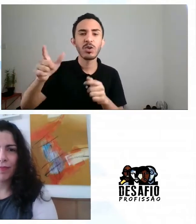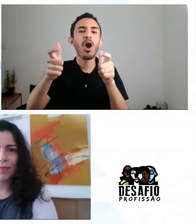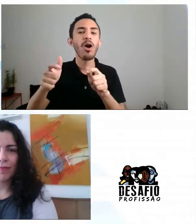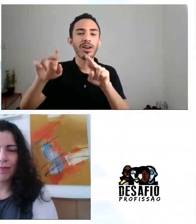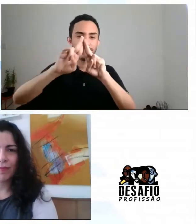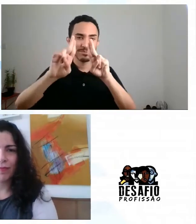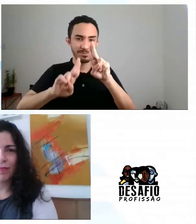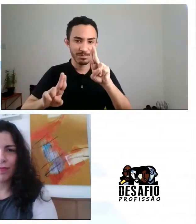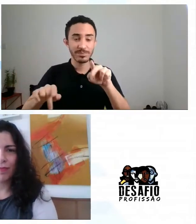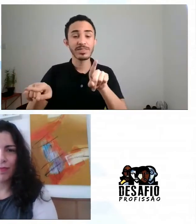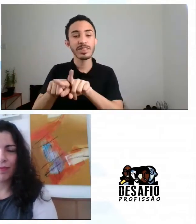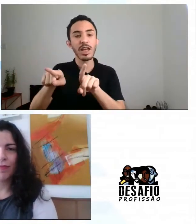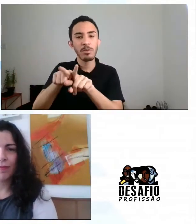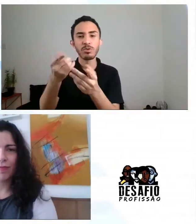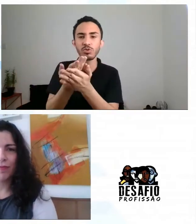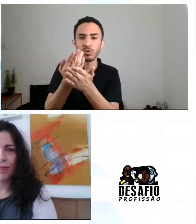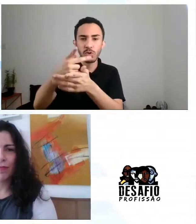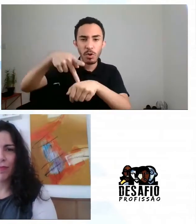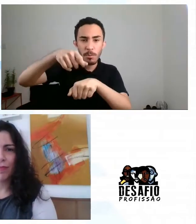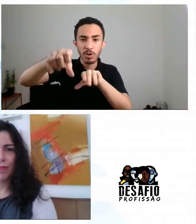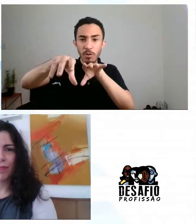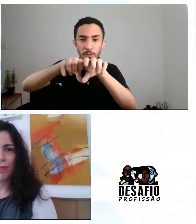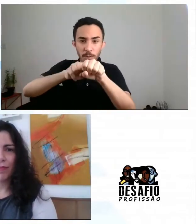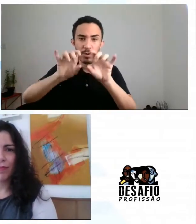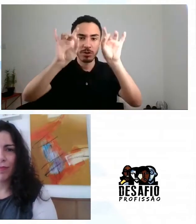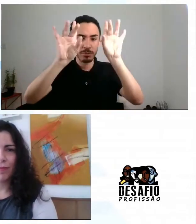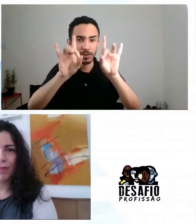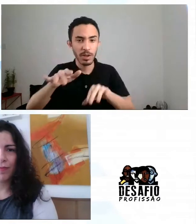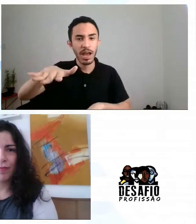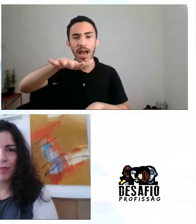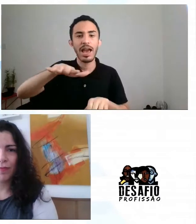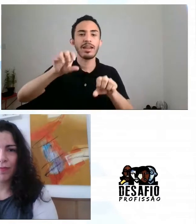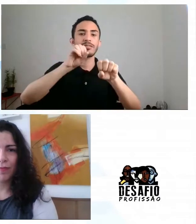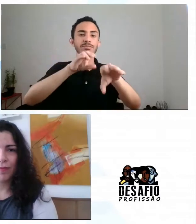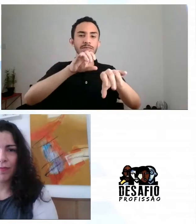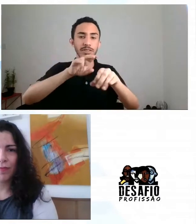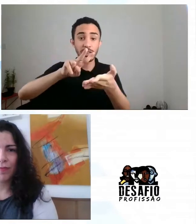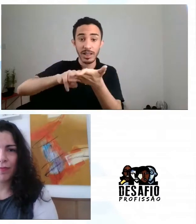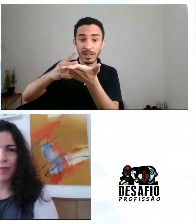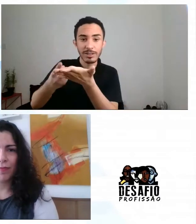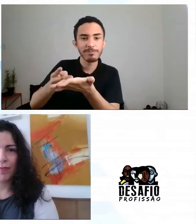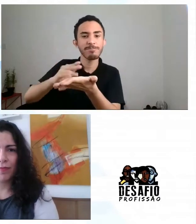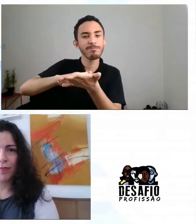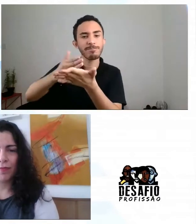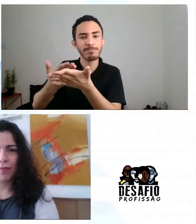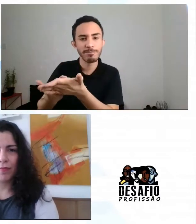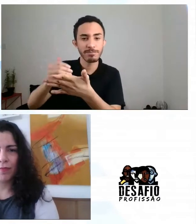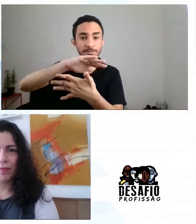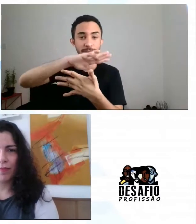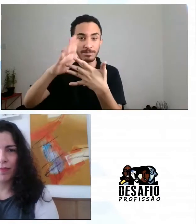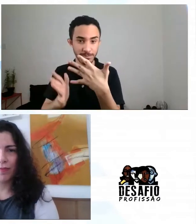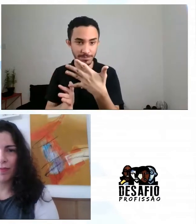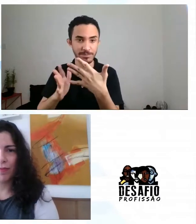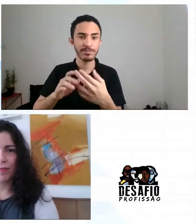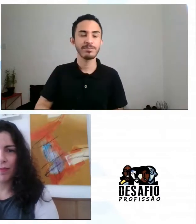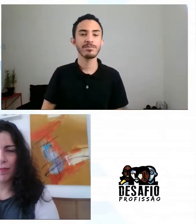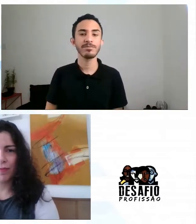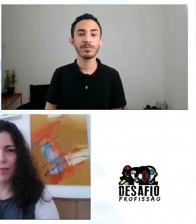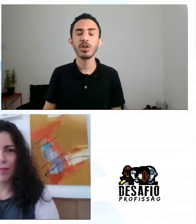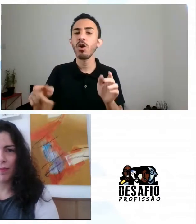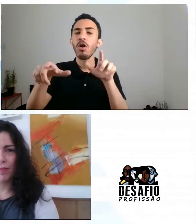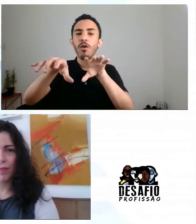UFRJ, é pós-graduada, lato sensu, em Ensino, Tradução e Interpretação de Libras,